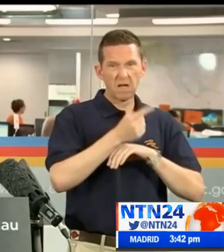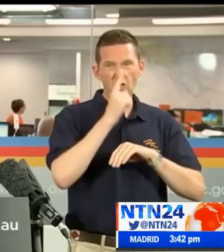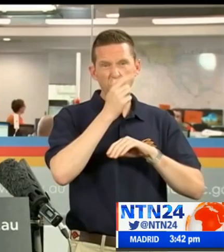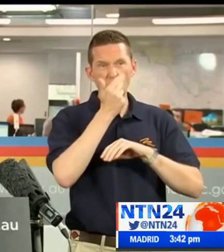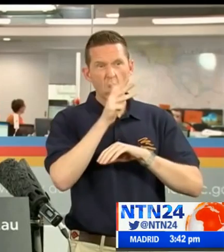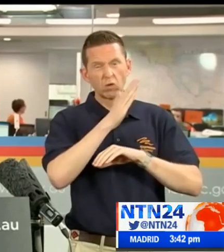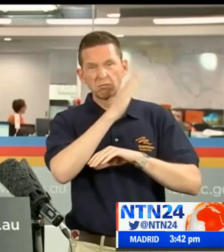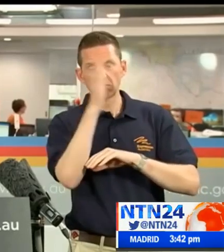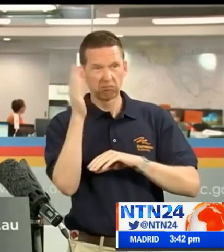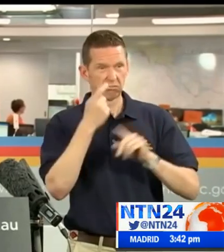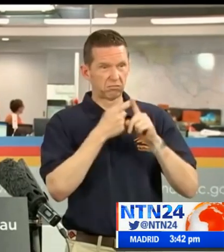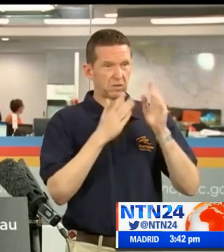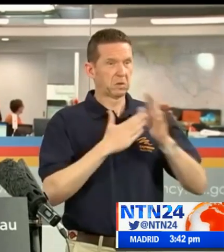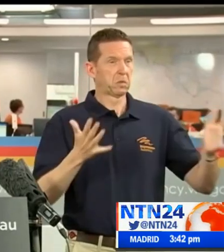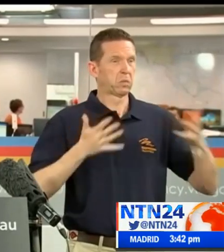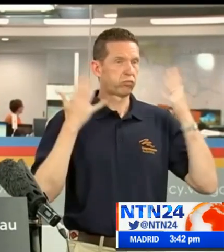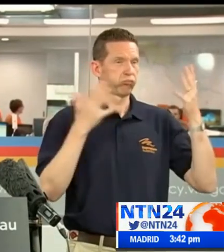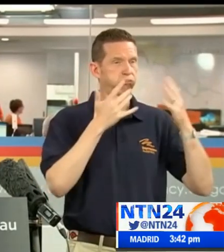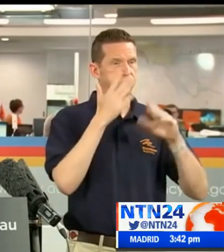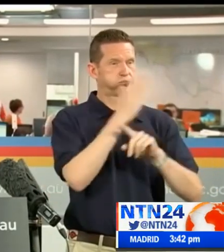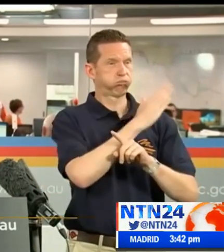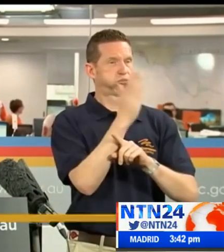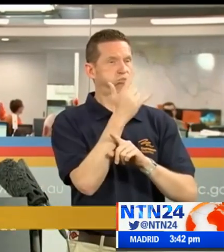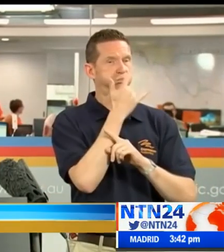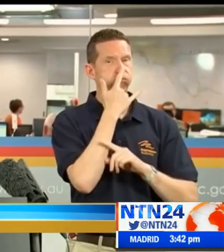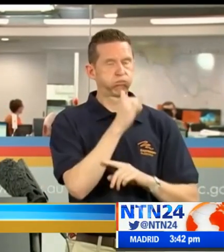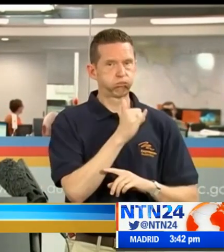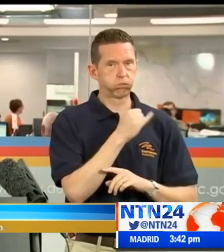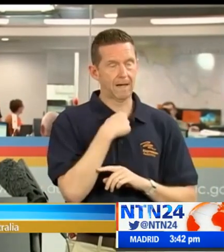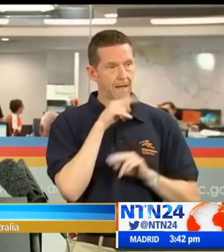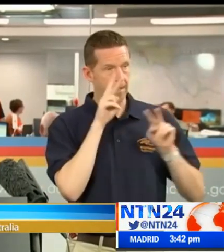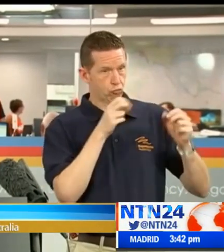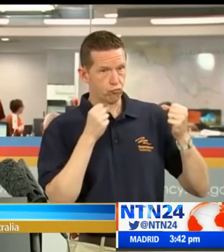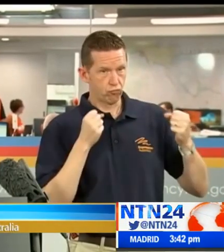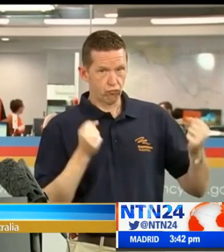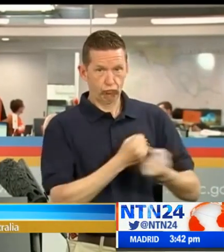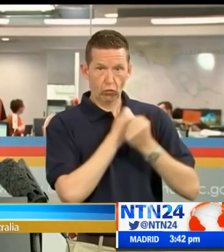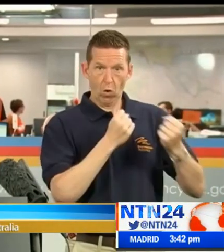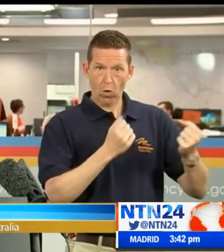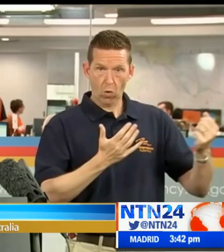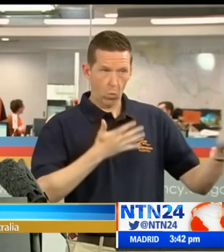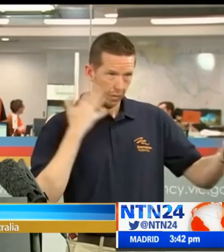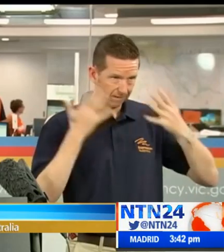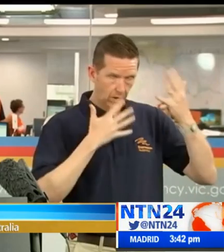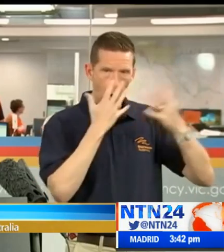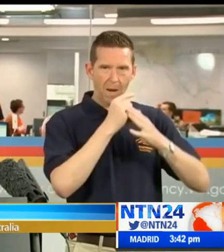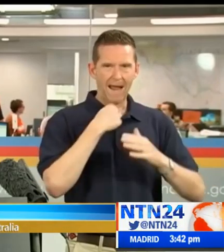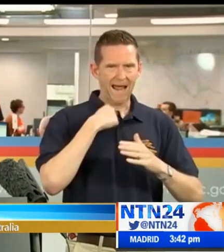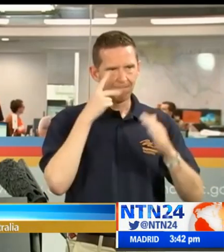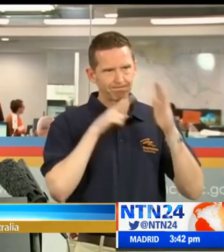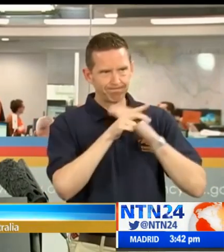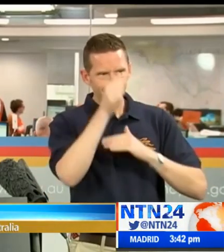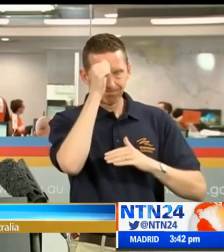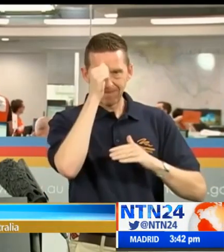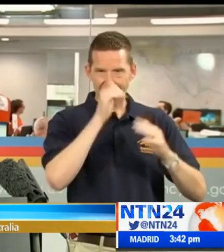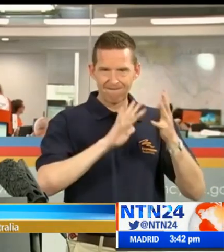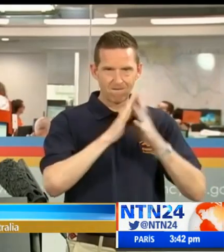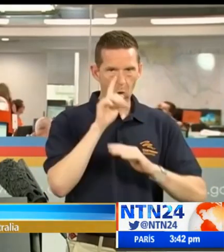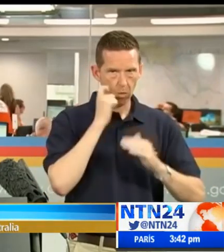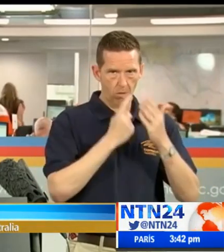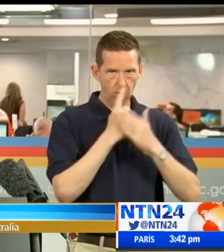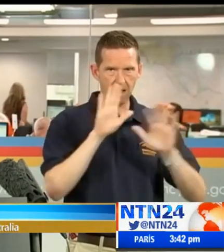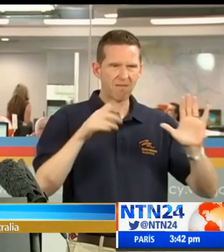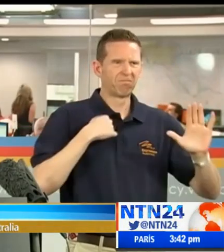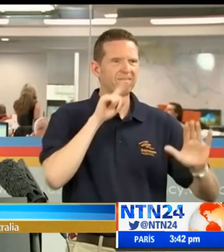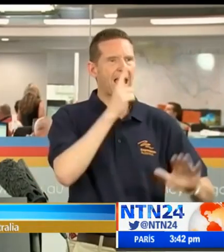Hemos visto un clima caluroso, hemos visto vientos fuertes y predijimos que habría incendios. Y en este punto en particular no quiero comprometerme con un número alrededor de